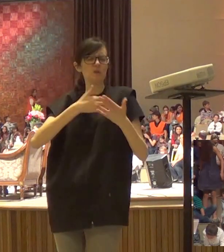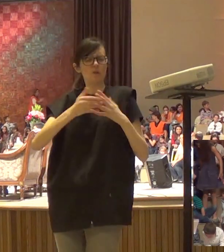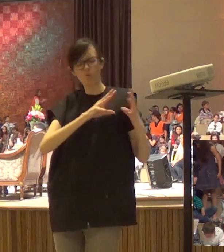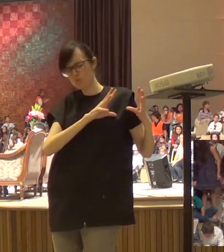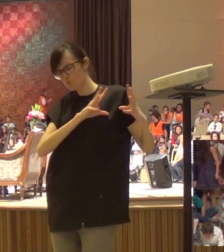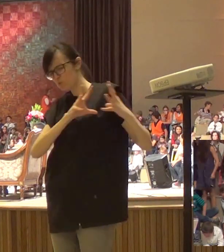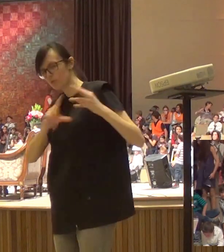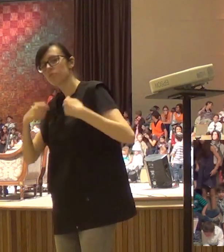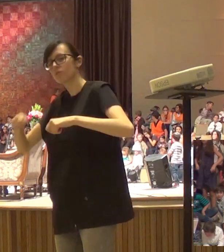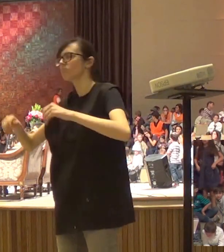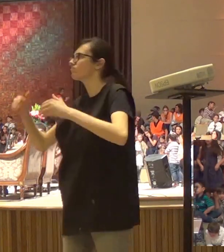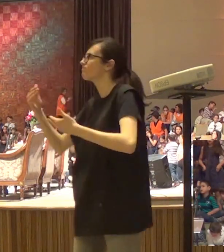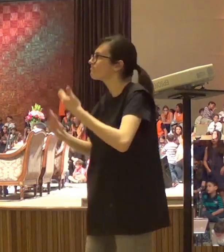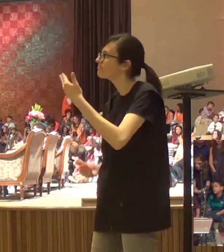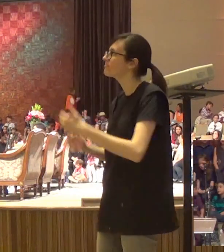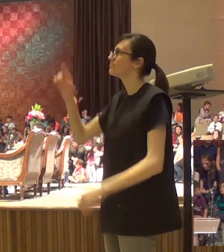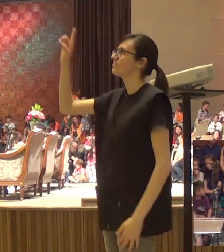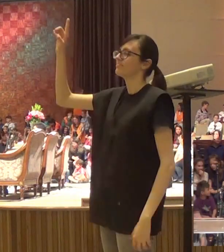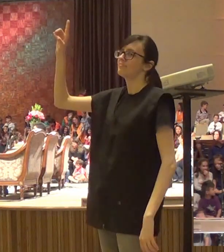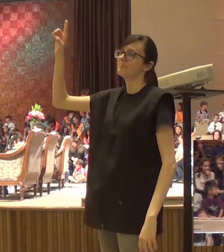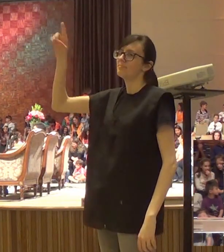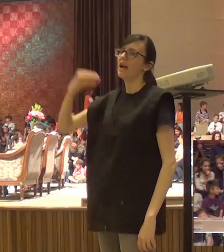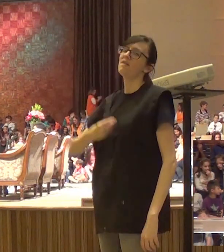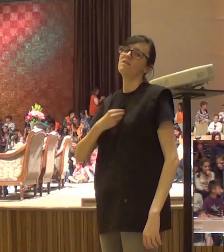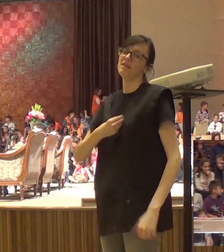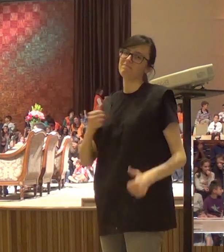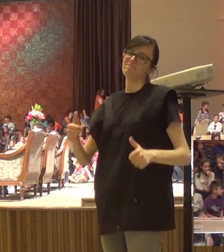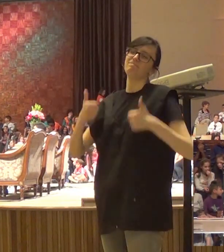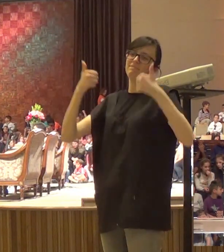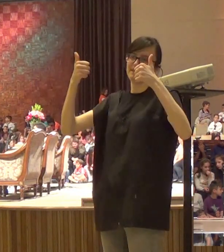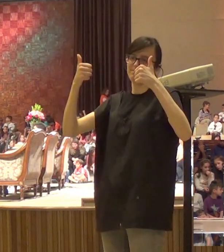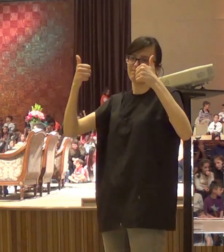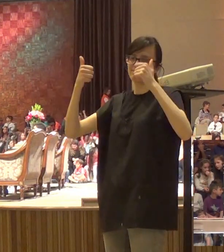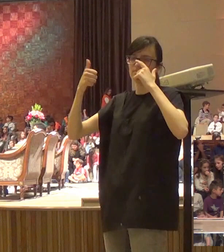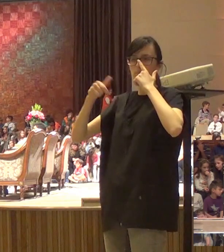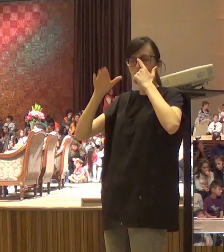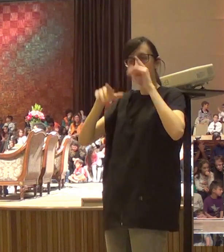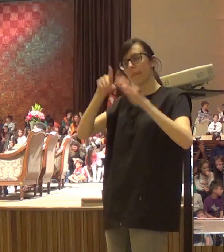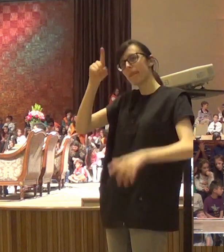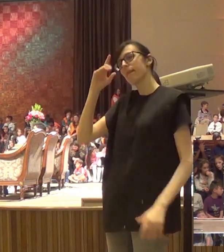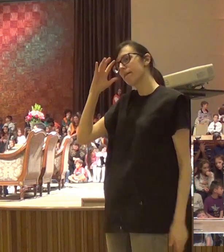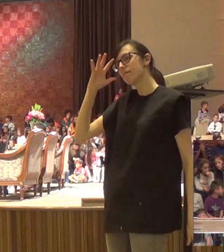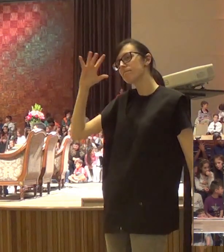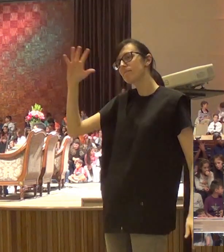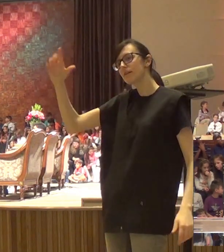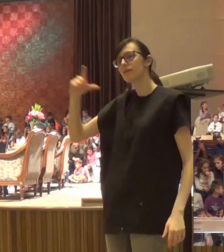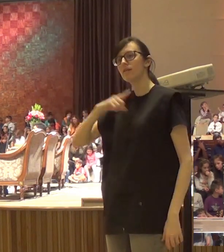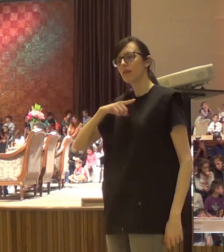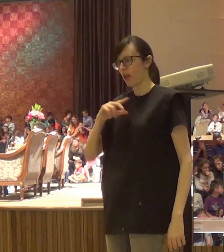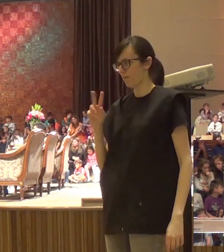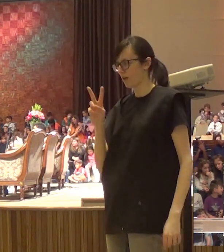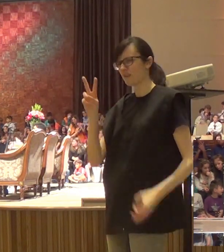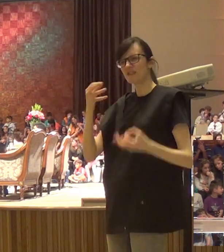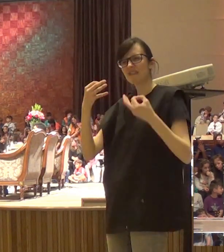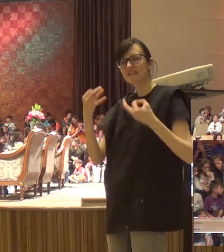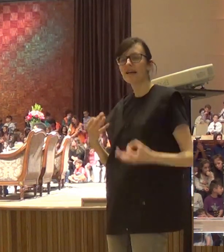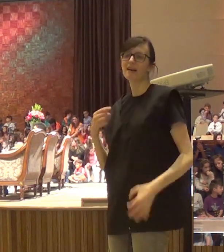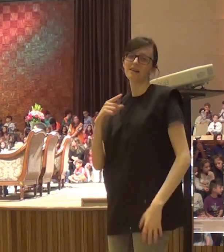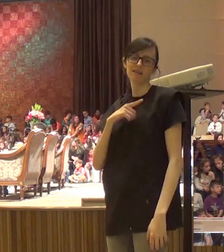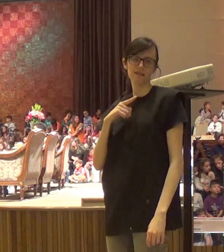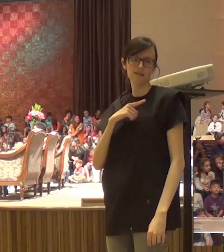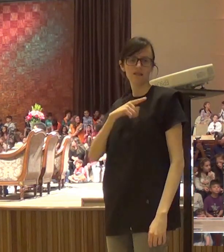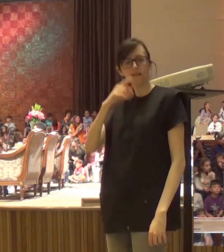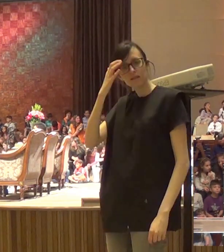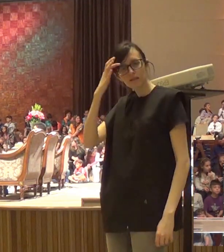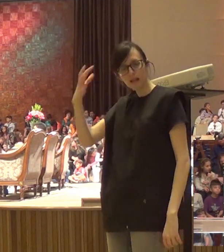servir ao reino de Deus. Foi para isso que eu fui criado. Você pode imaginar uma geração crescendo com esses valores, irmãos? Você pode